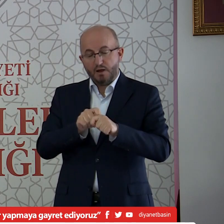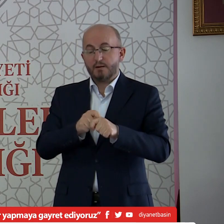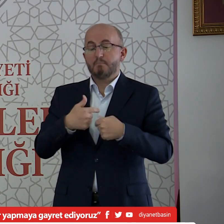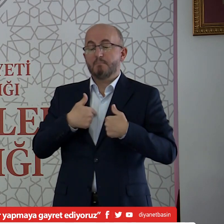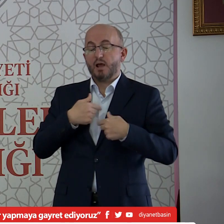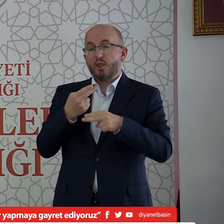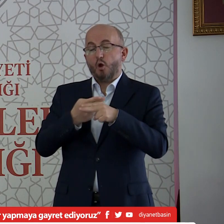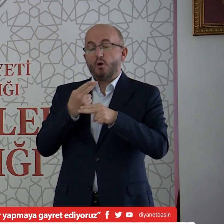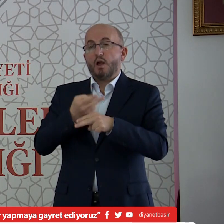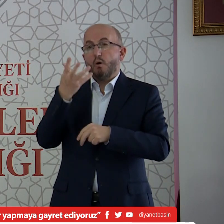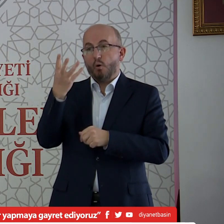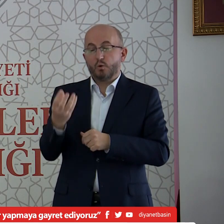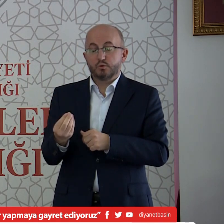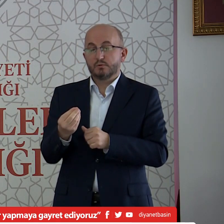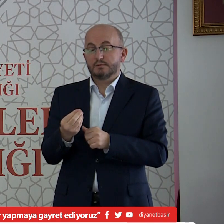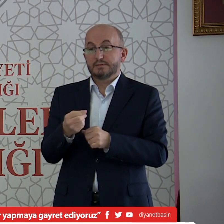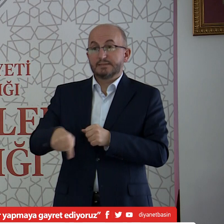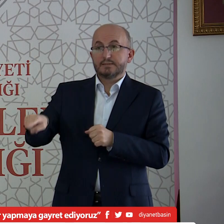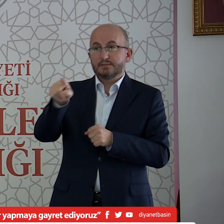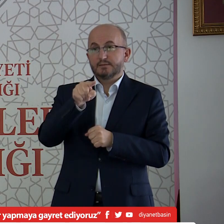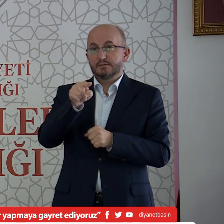ve örnek olur. Sizin